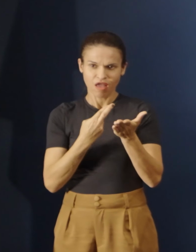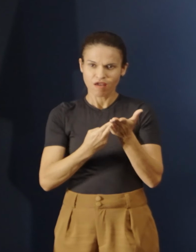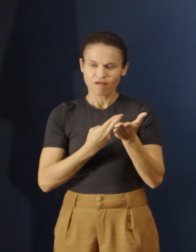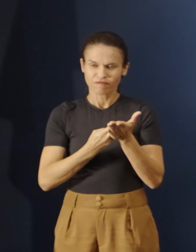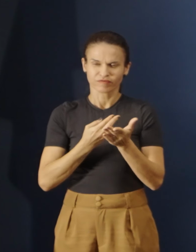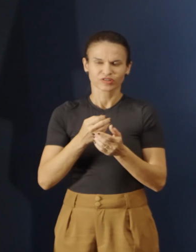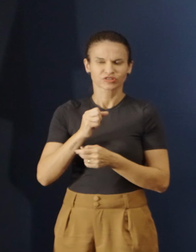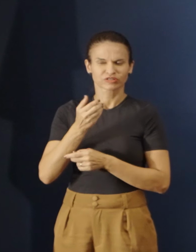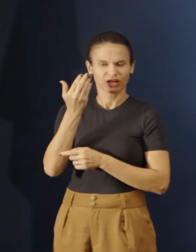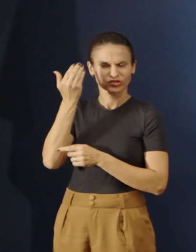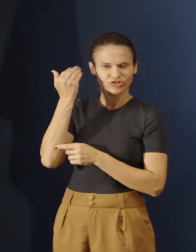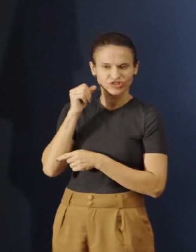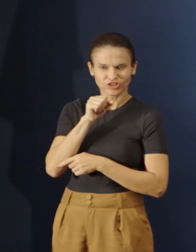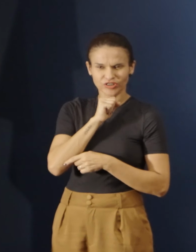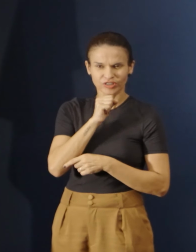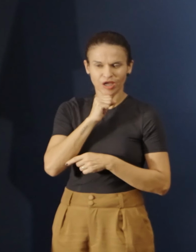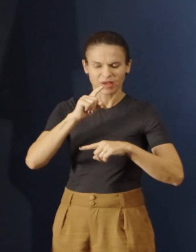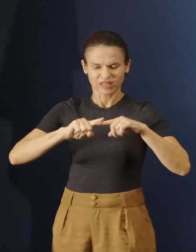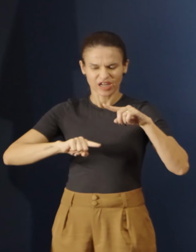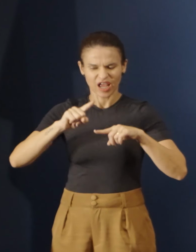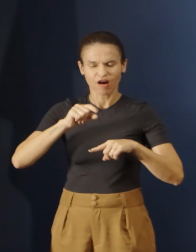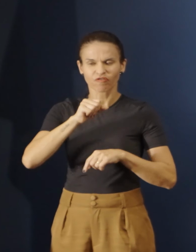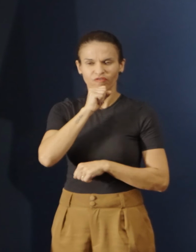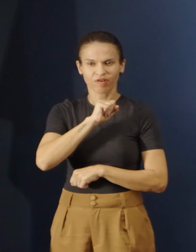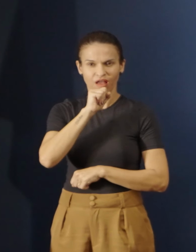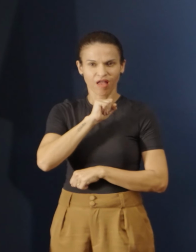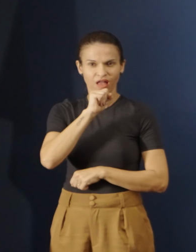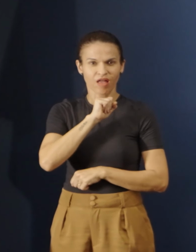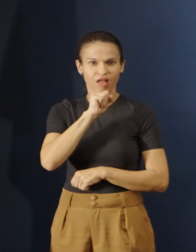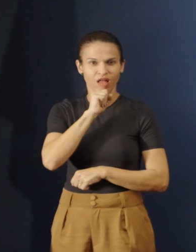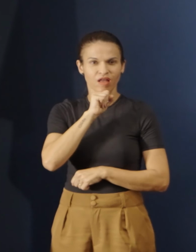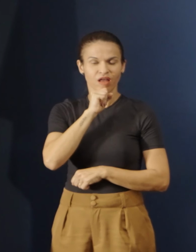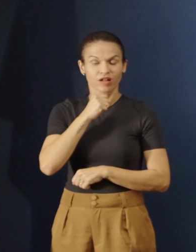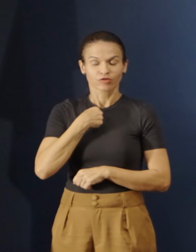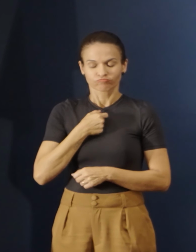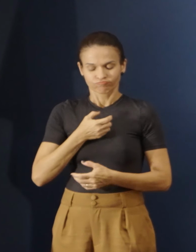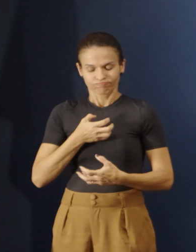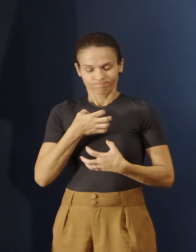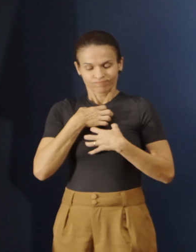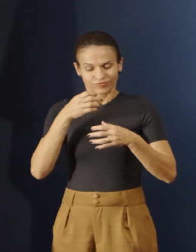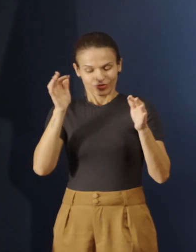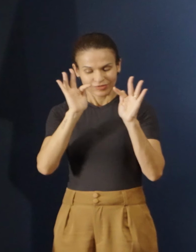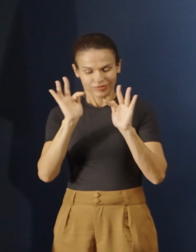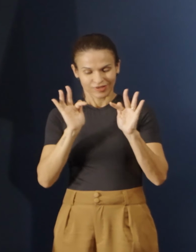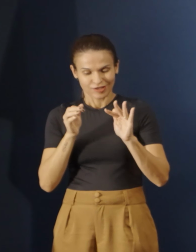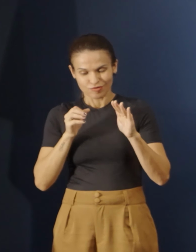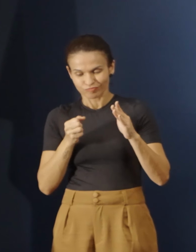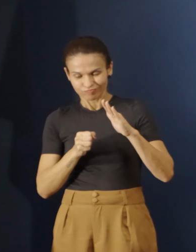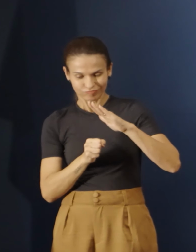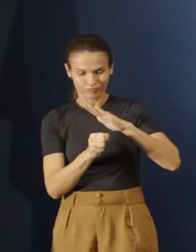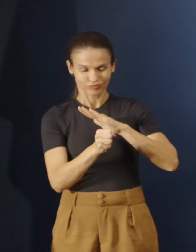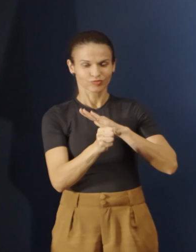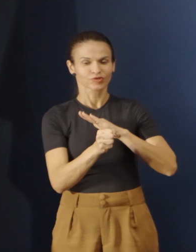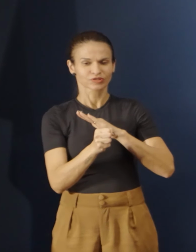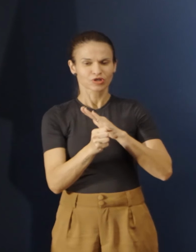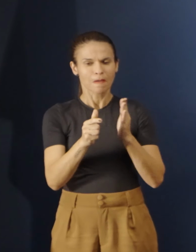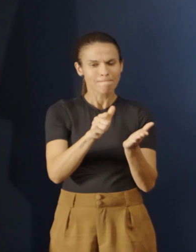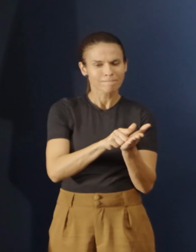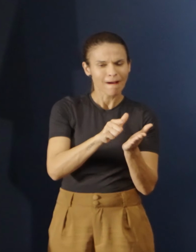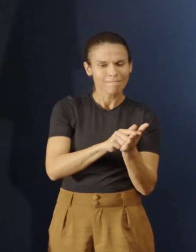antiga, sabe, de material velho mesmo, eu adoro, que me deixa feliz, é me botar no meio, sabe, de